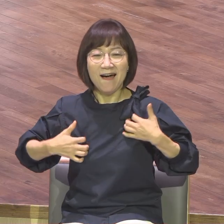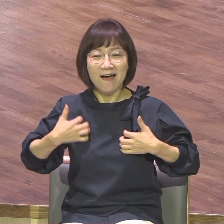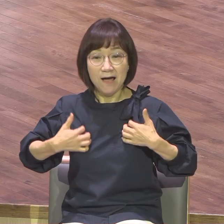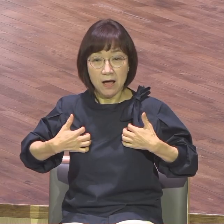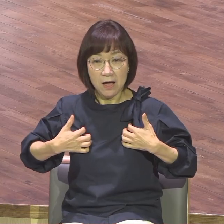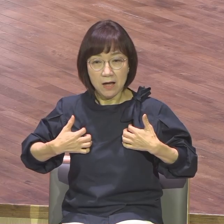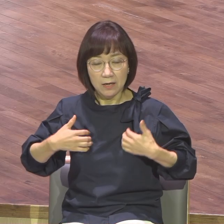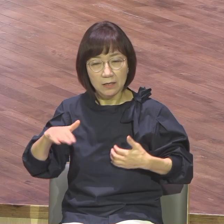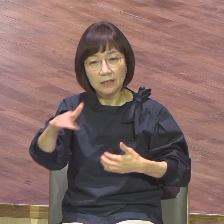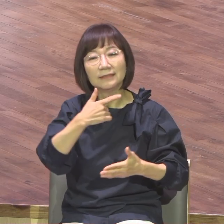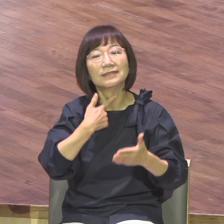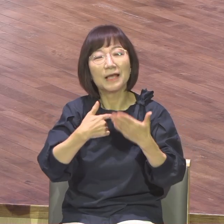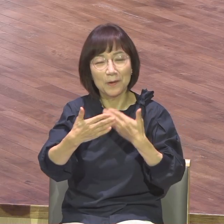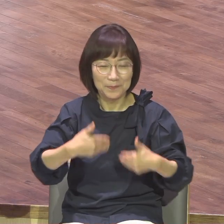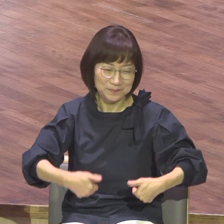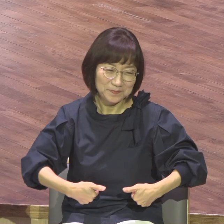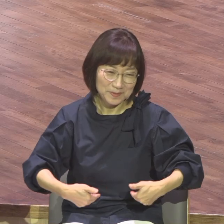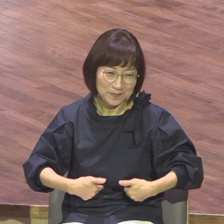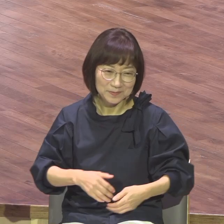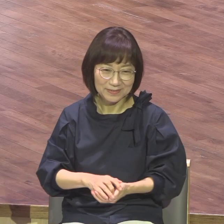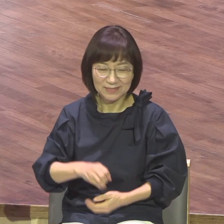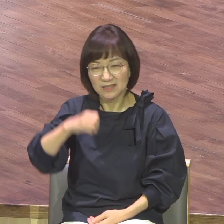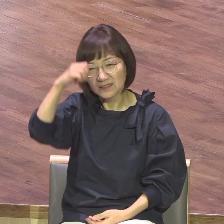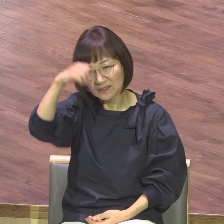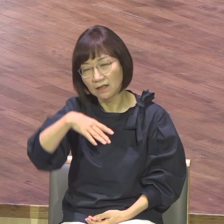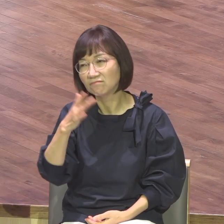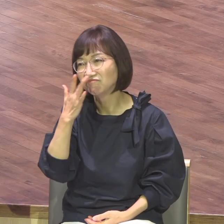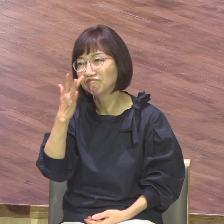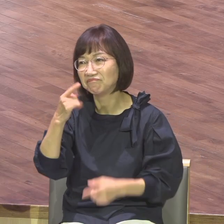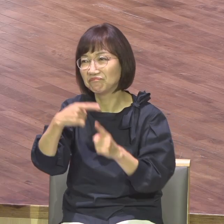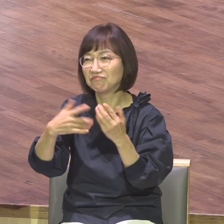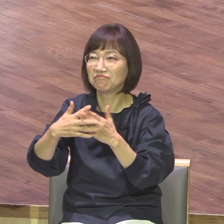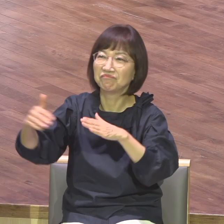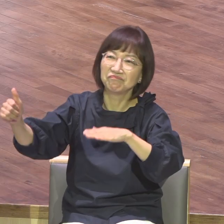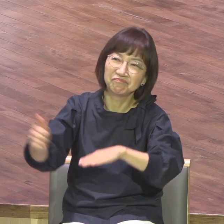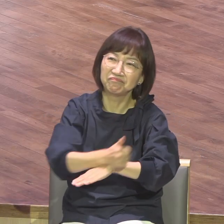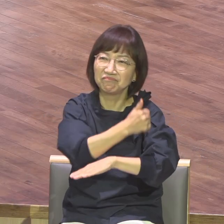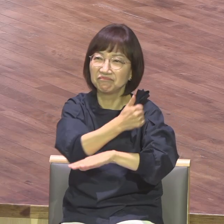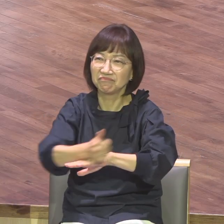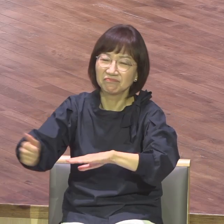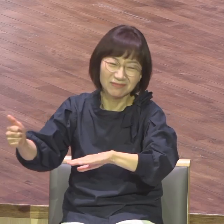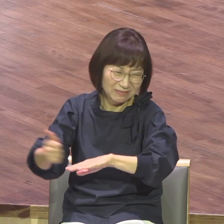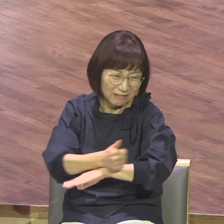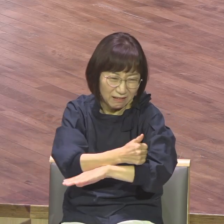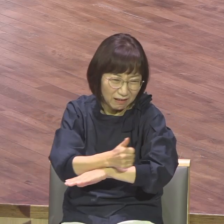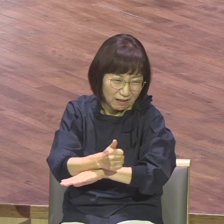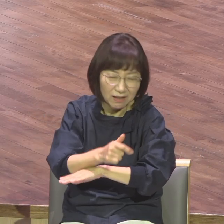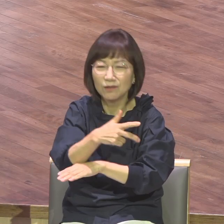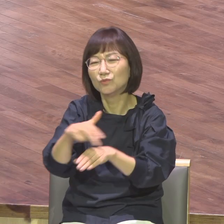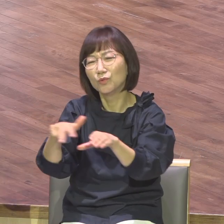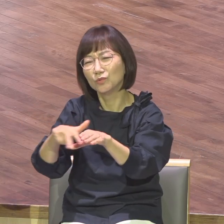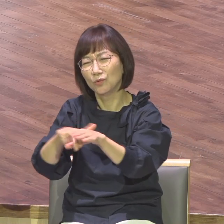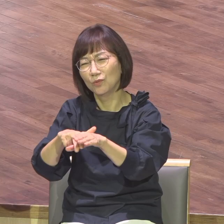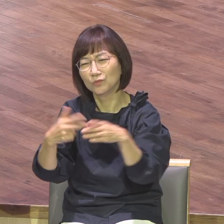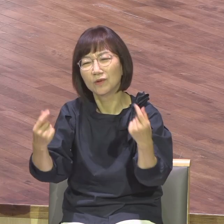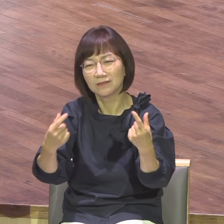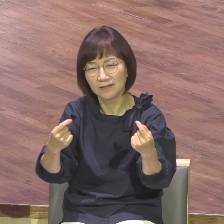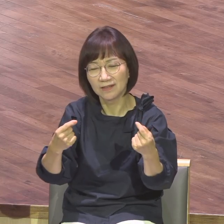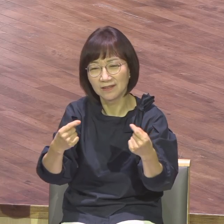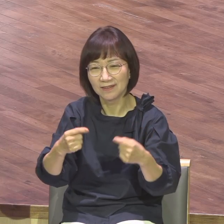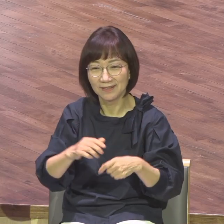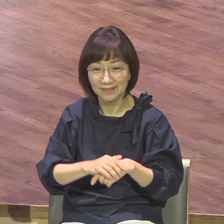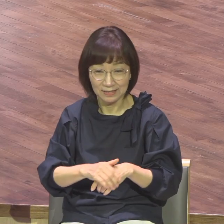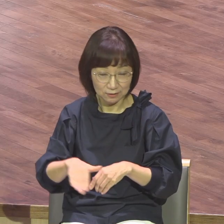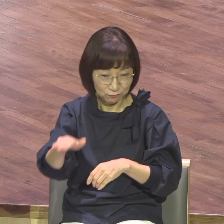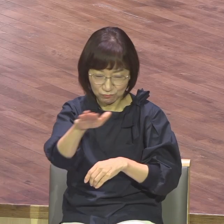체험이 신앙생활이에요. 교회 왔다 갔다 한다. 그거 신앙생활 아니에요. 그 종교생활이에요, 종교. 기독교는 종교